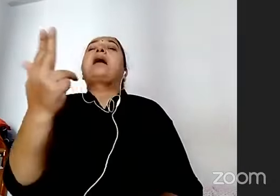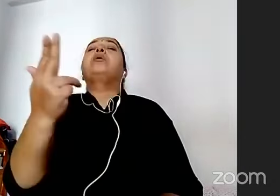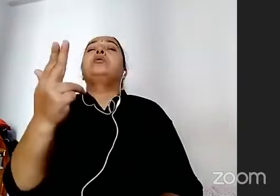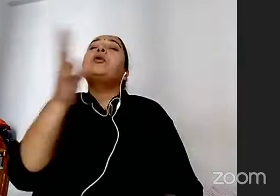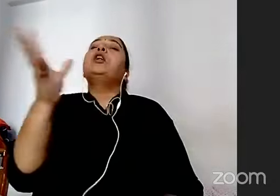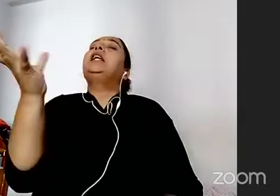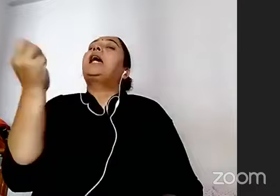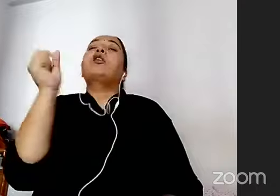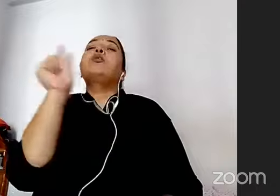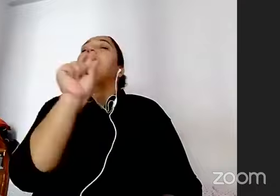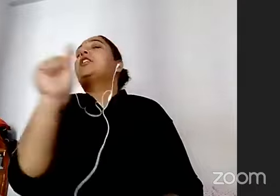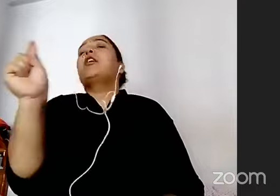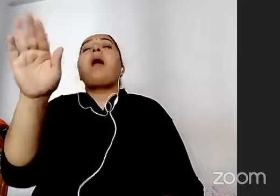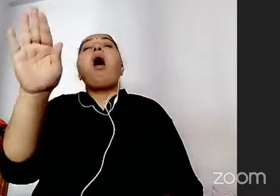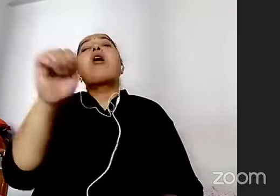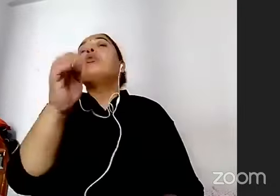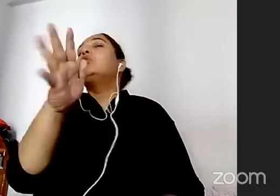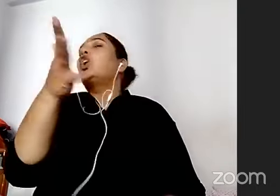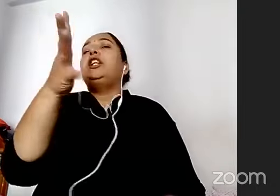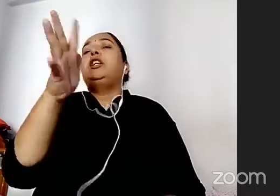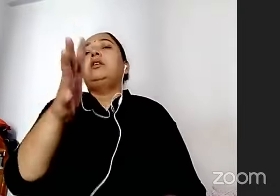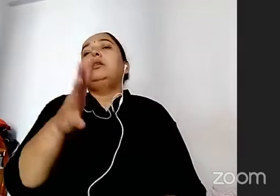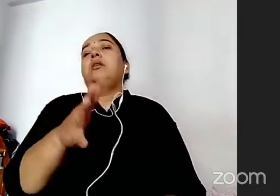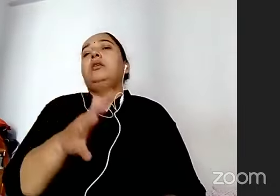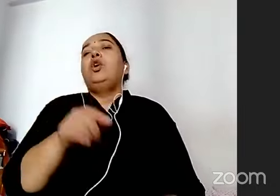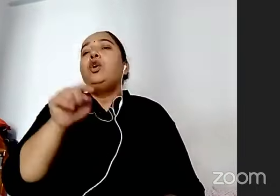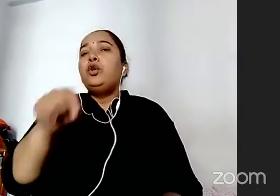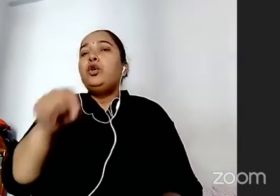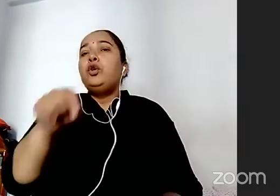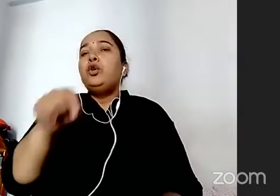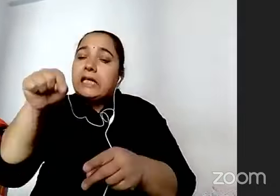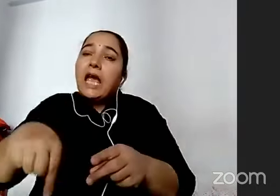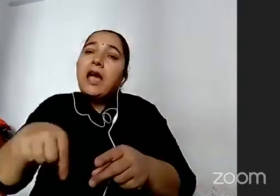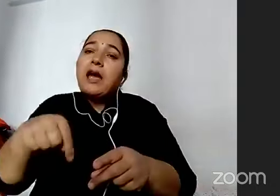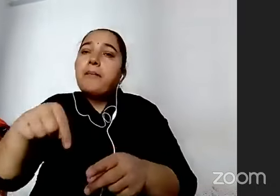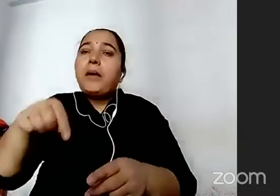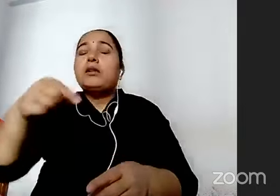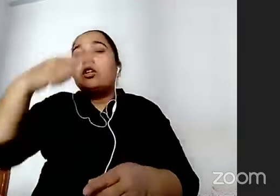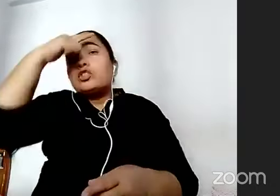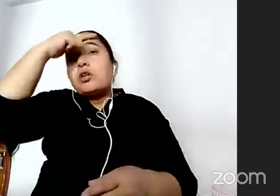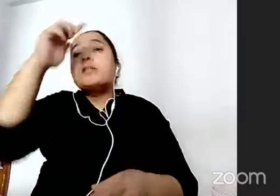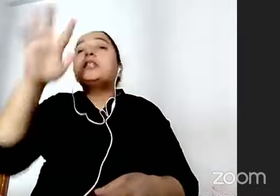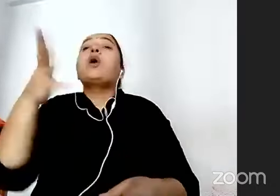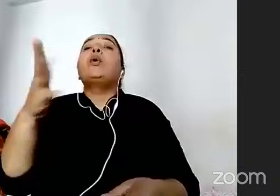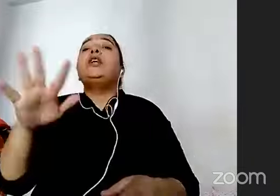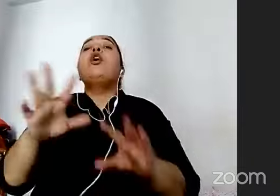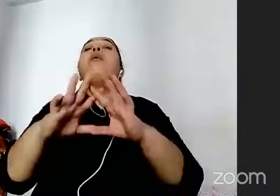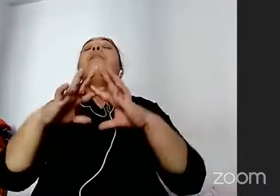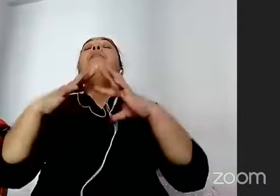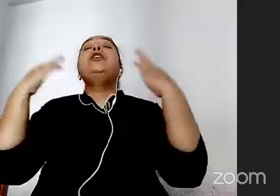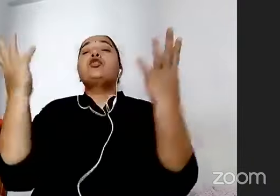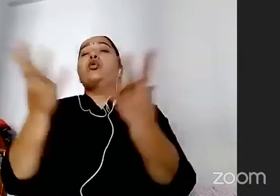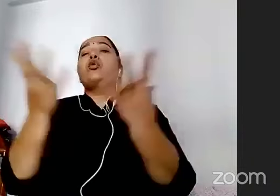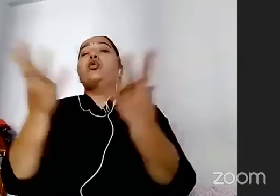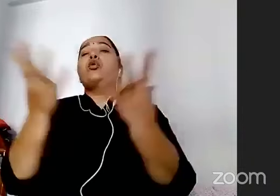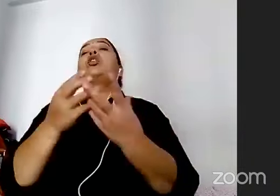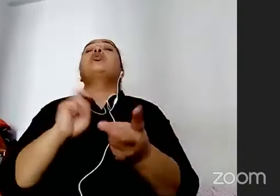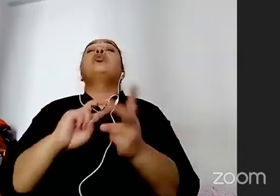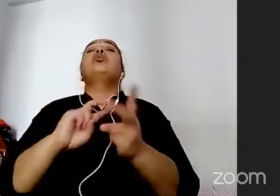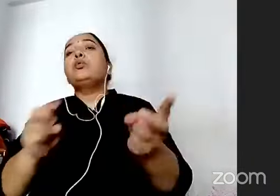यो कुरा चाहिँ यहाँ मात्रैको समस्या होइन यो कुरा ग्लोबल रूपमा जब हामी सिआरपिडी अपाङ्गता भएका व्यक्तिहरूको जुन निर्मलाजीले पनि